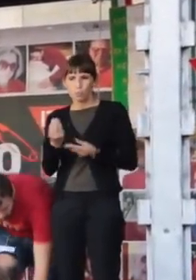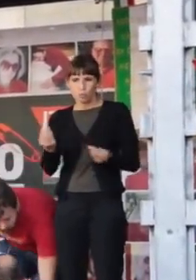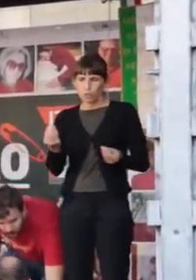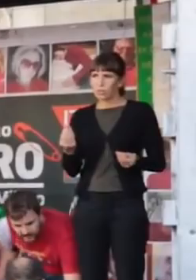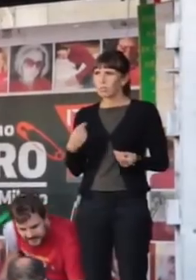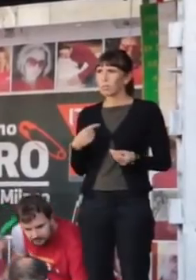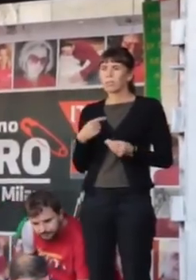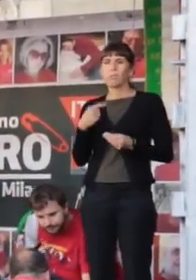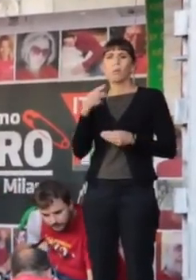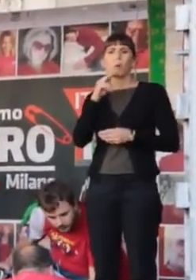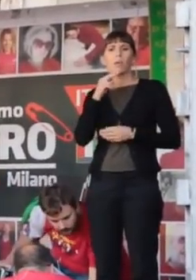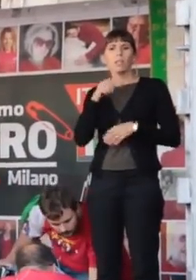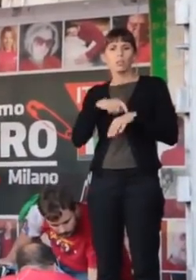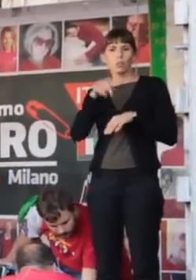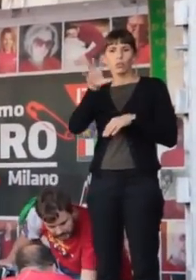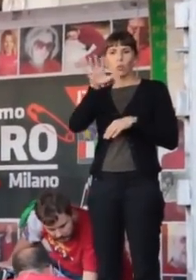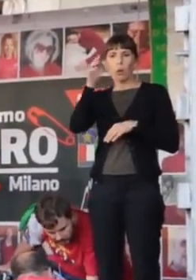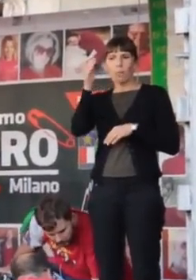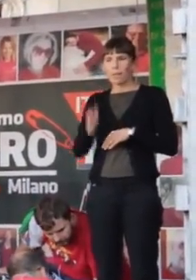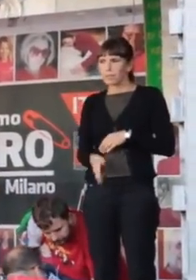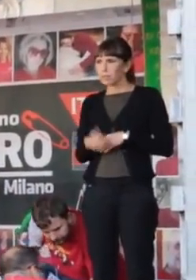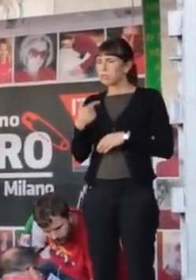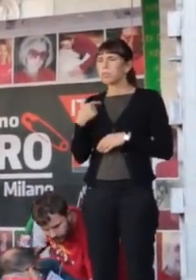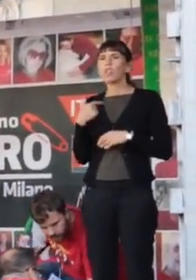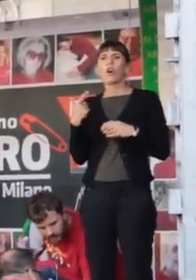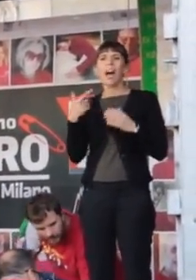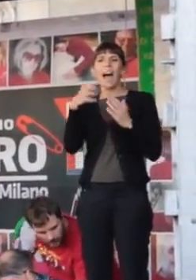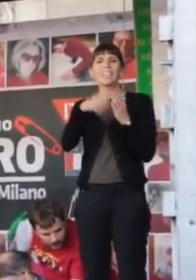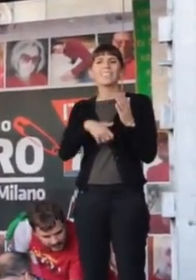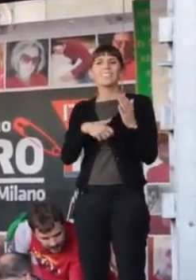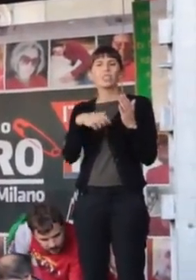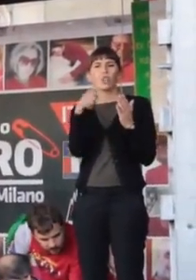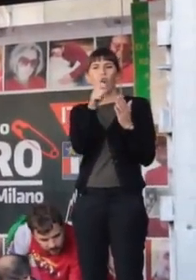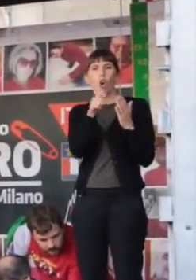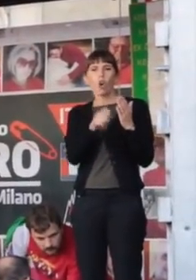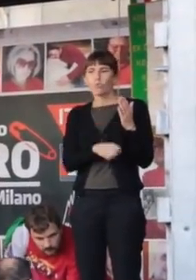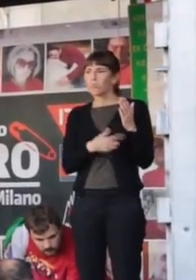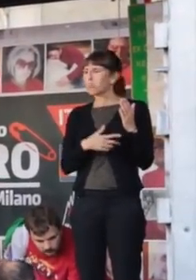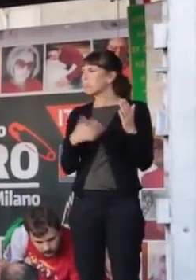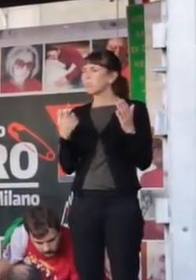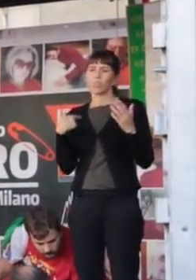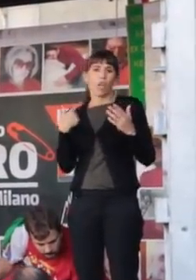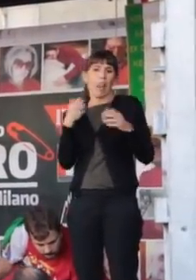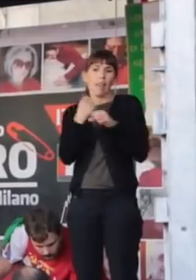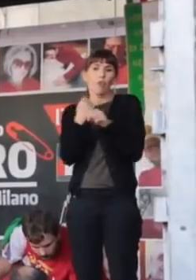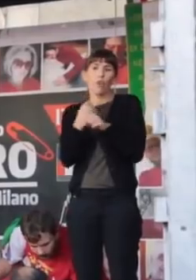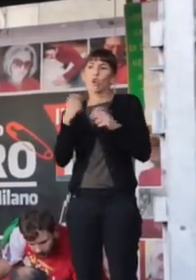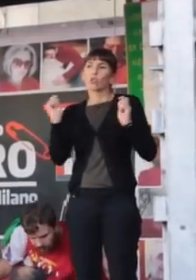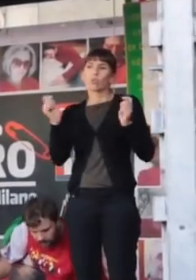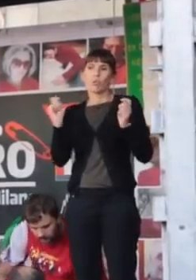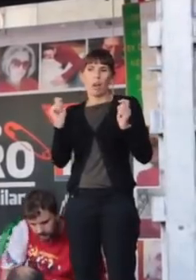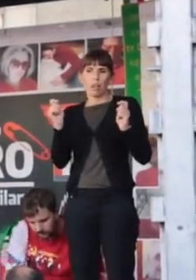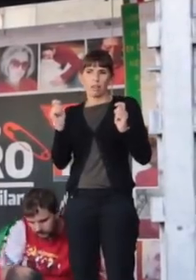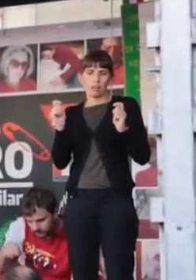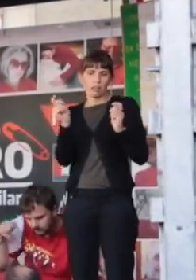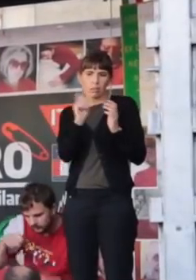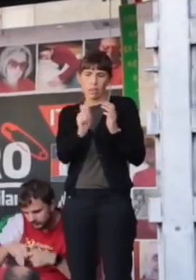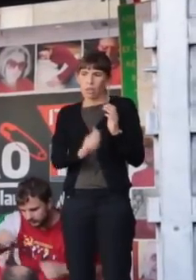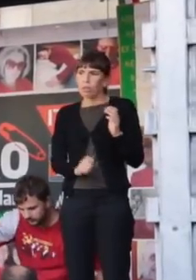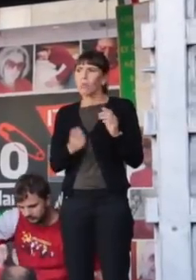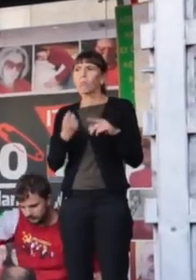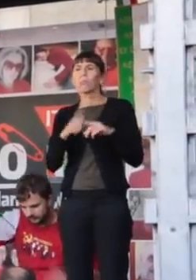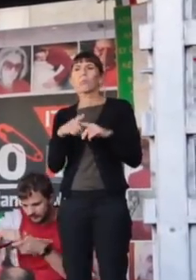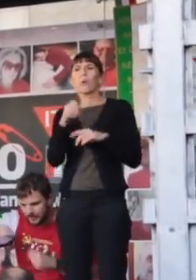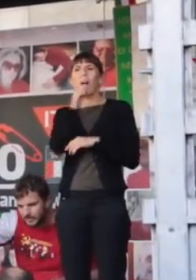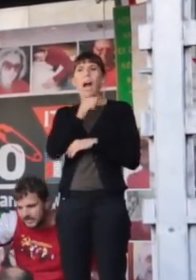erano le 5:30 del pomeriggio, stavo scrivendo un articolo, io sono un giornalista, uno scrittore e un